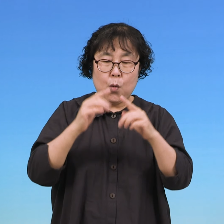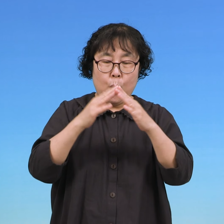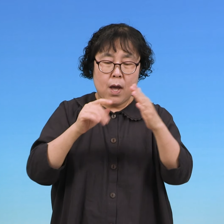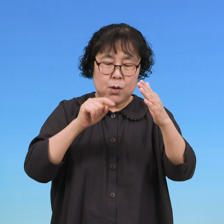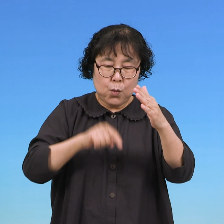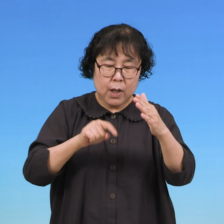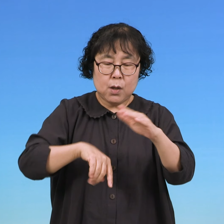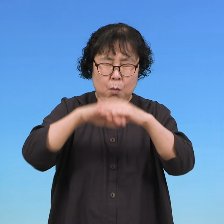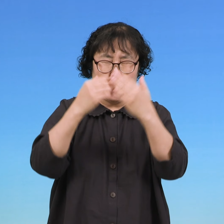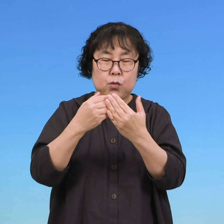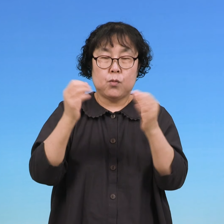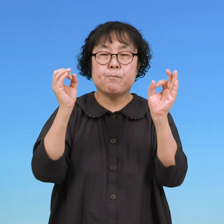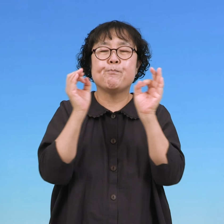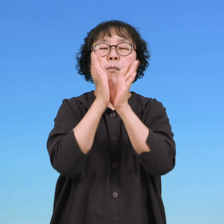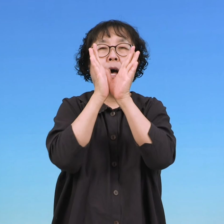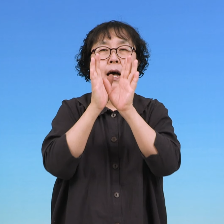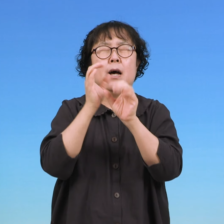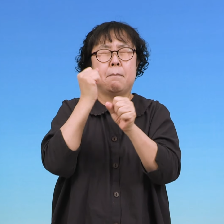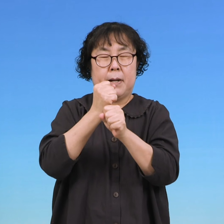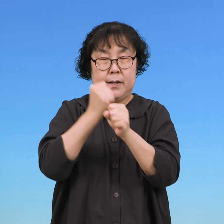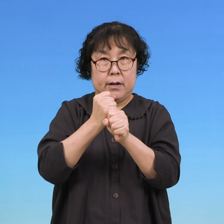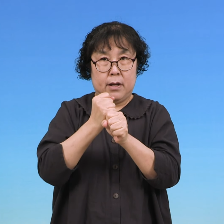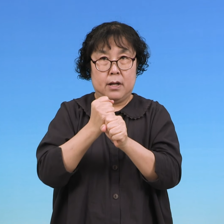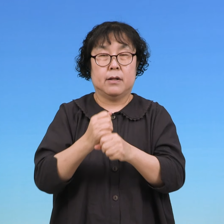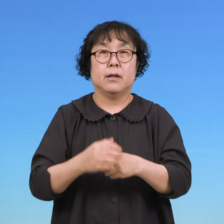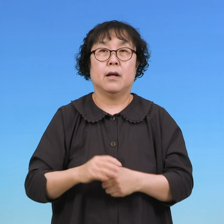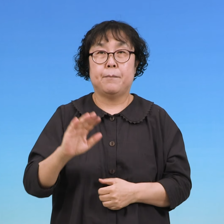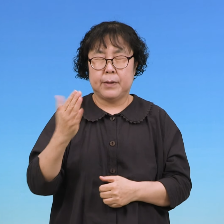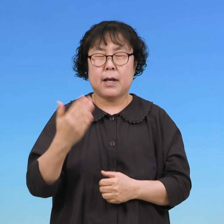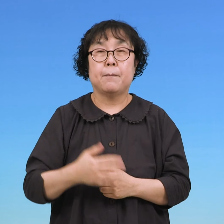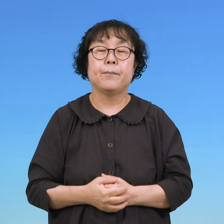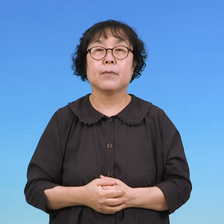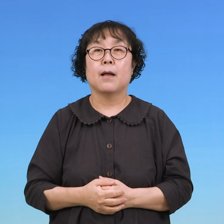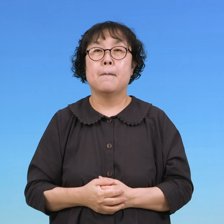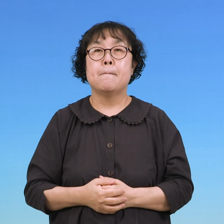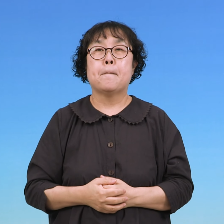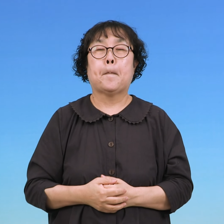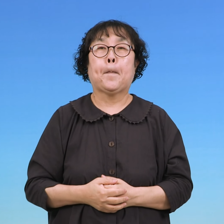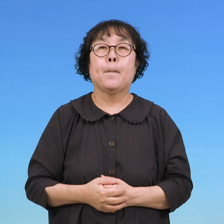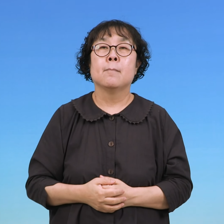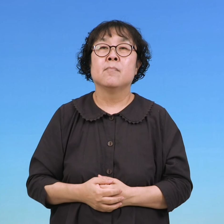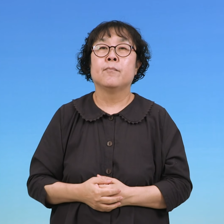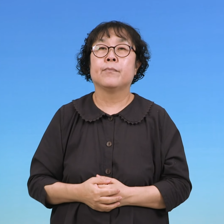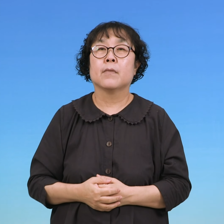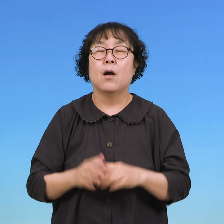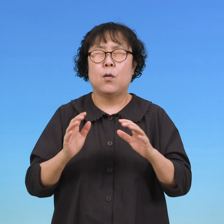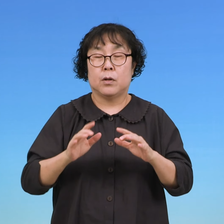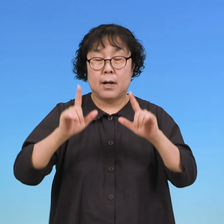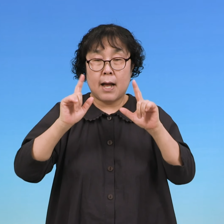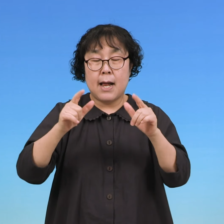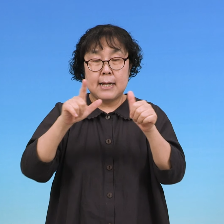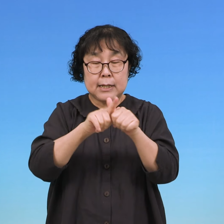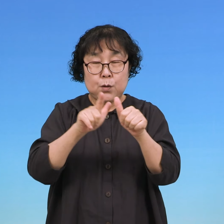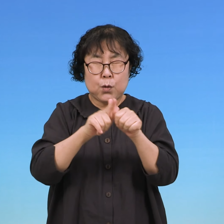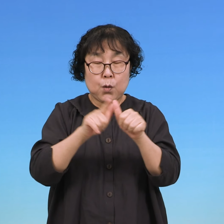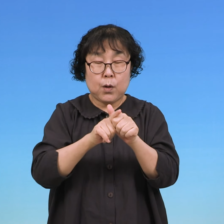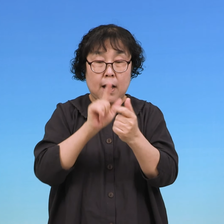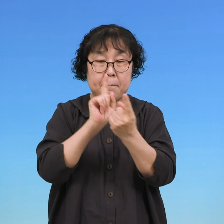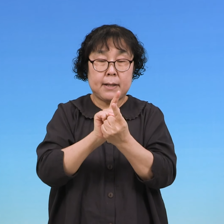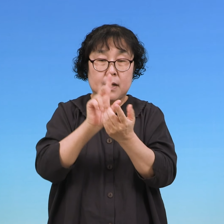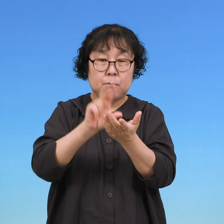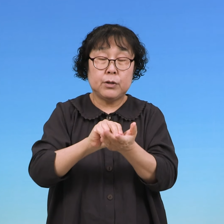김윤희 교수님이 쓴 글에 보니까요 오늘 그 아모스와 관련한 설명 가운데 이런 글이 있더라고요. 오늘날